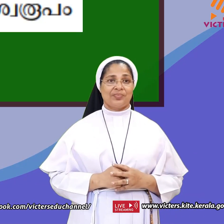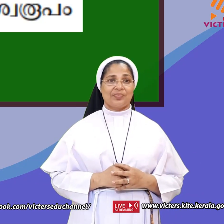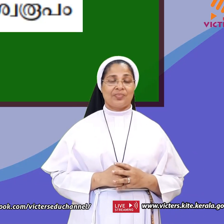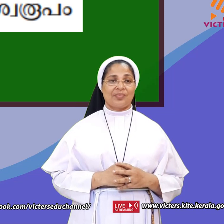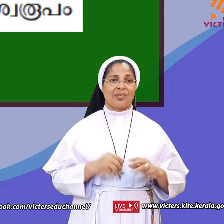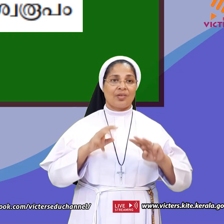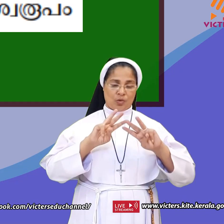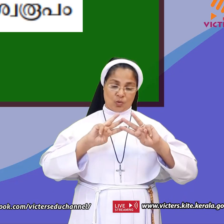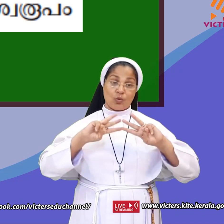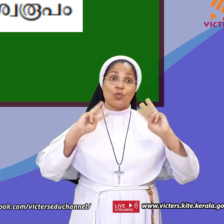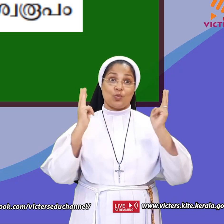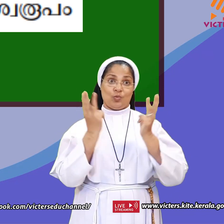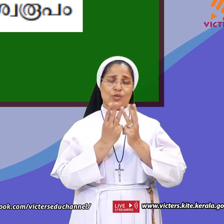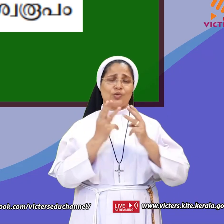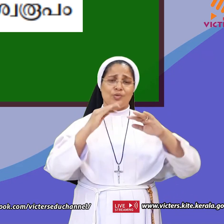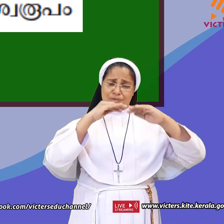വിശ്വരൂപം എന്ന പാഠം നമുക്ക് പരിചയപ്പെടാം.